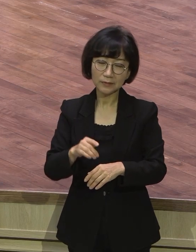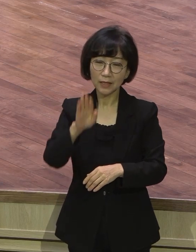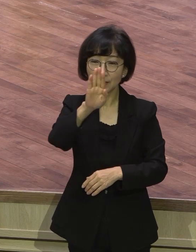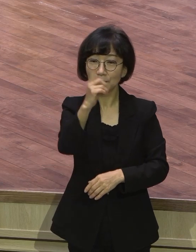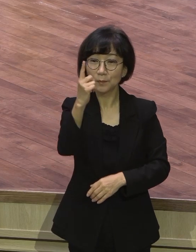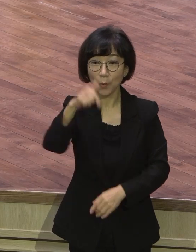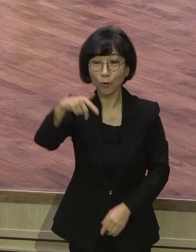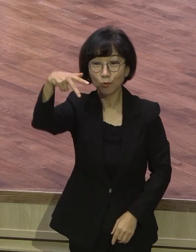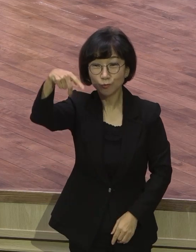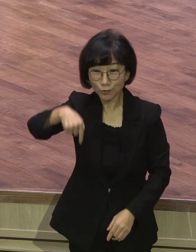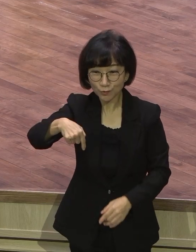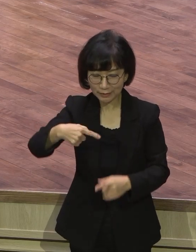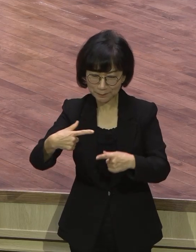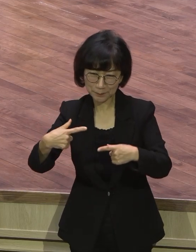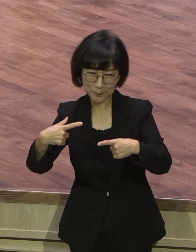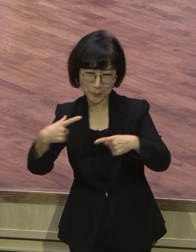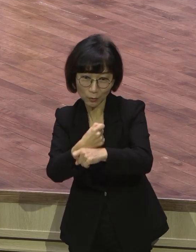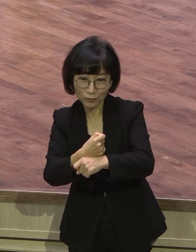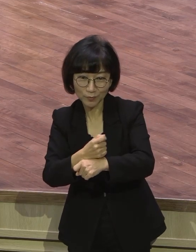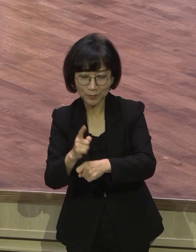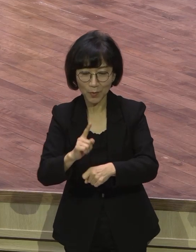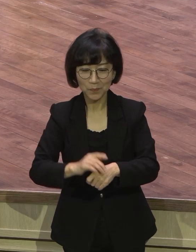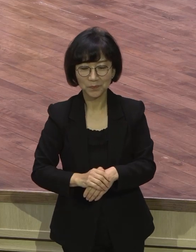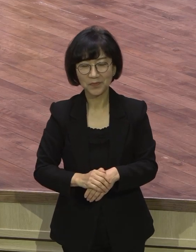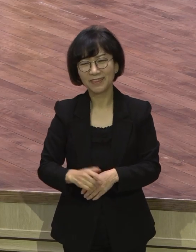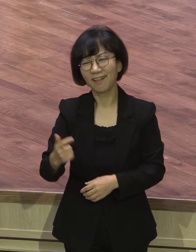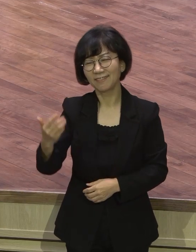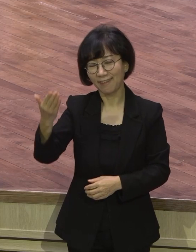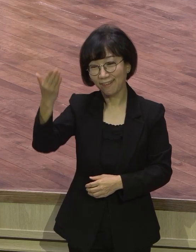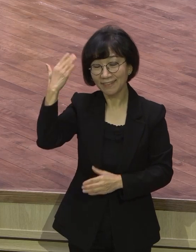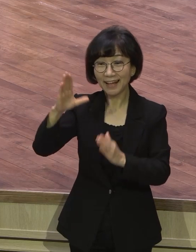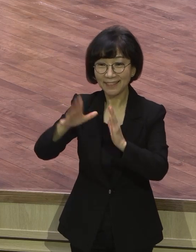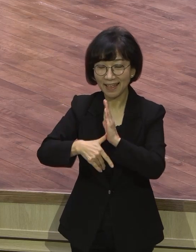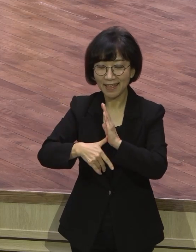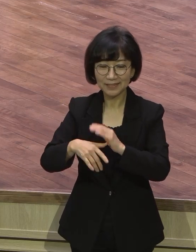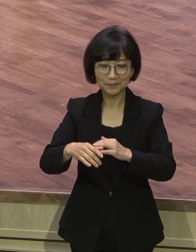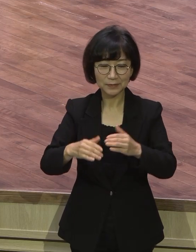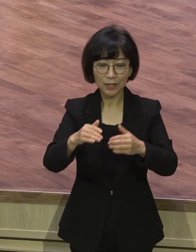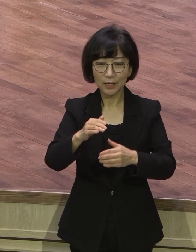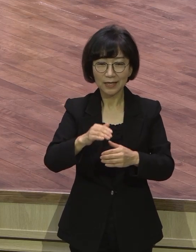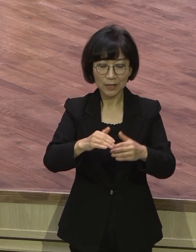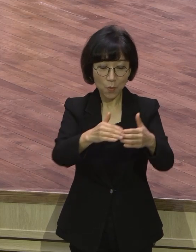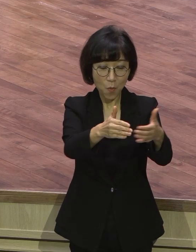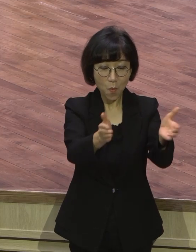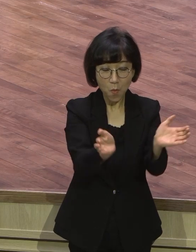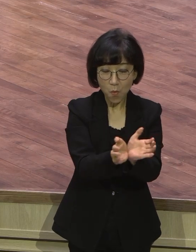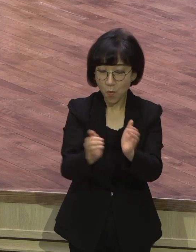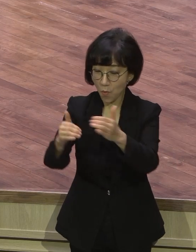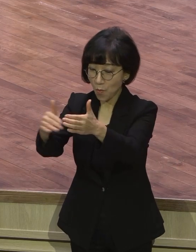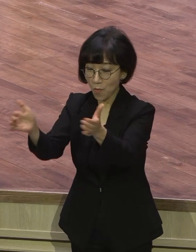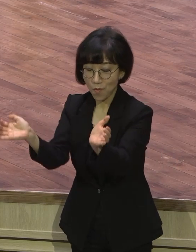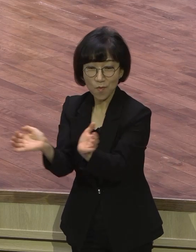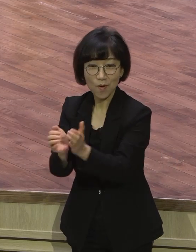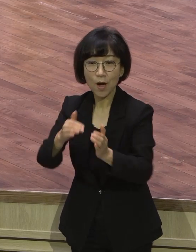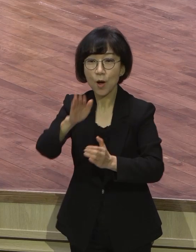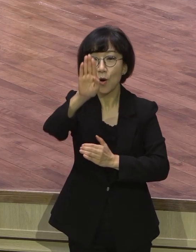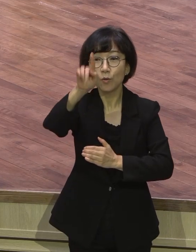왜냐하면 우리 원시 시대 때는 이렇게 부족들이 이렇게 살았잖아요. 삶에서 누가 손해를 입었다.